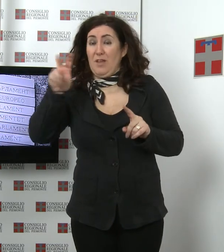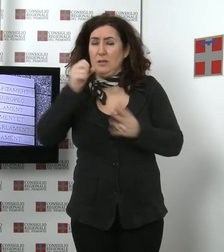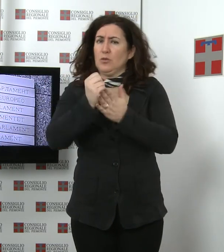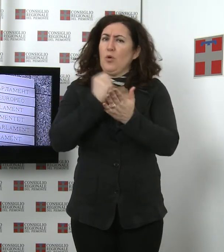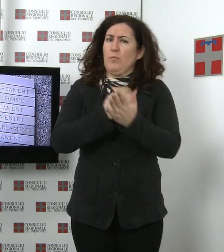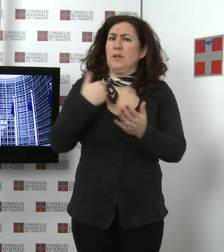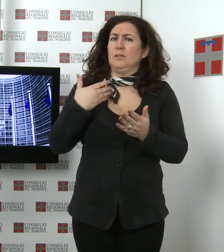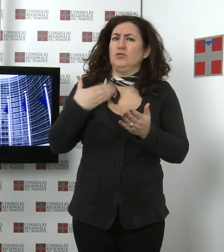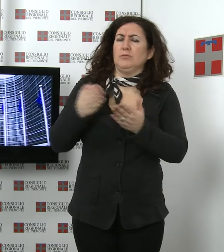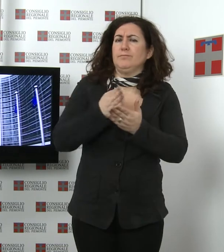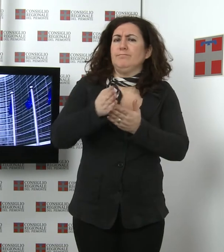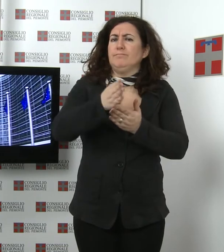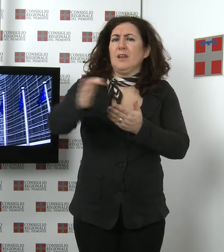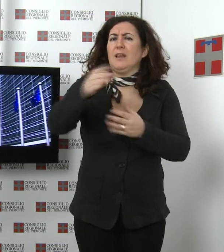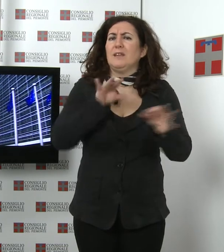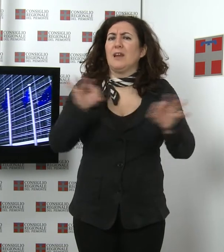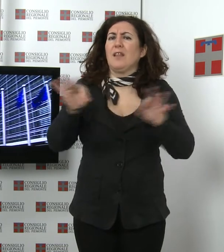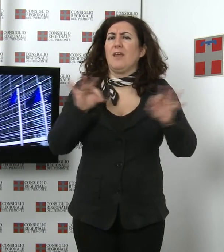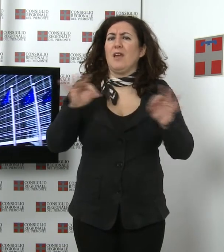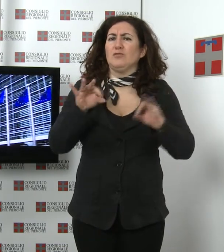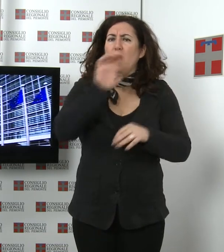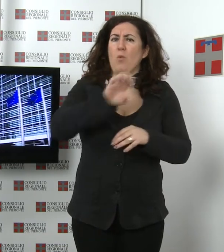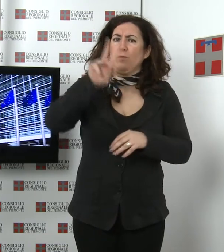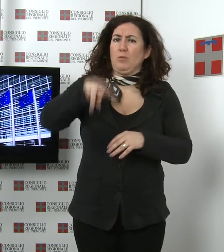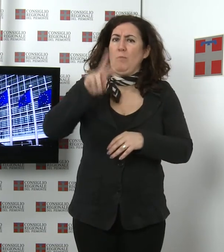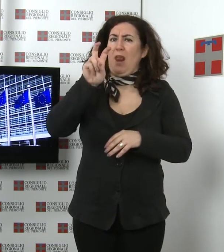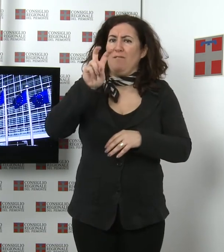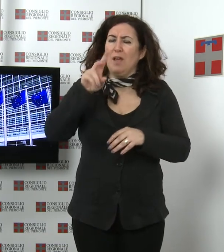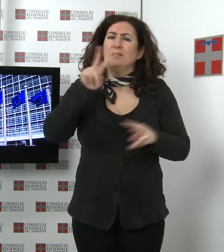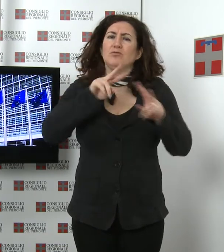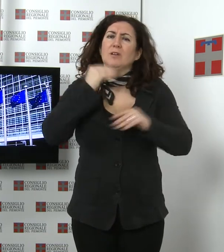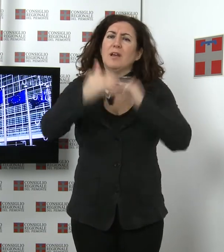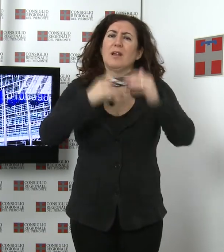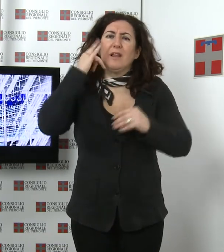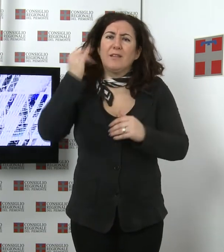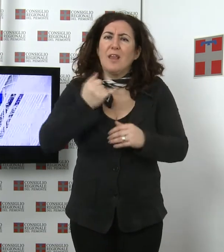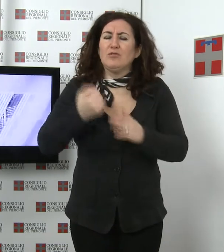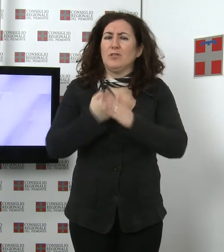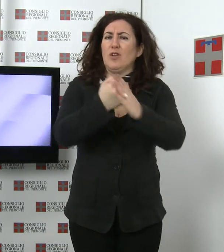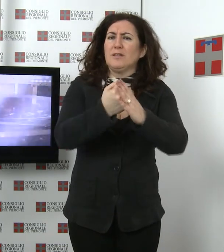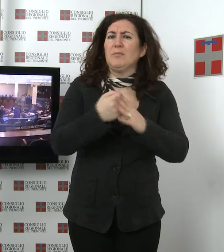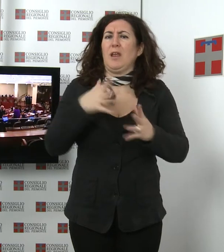di indirizzo strategico Europa 2020 per una crescita intelligente, sostenibile e inclusiva.